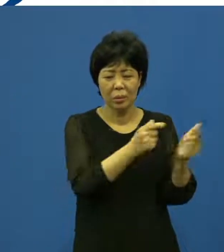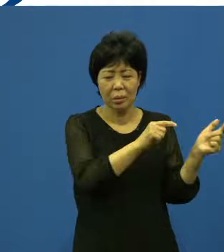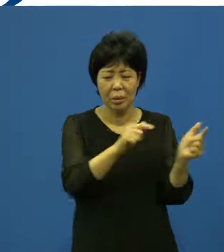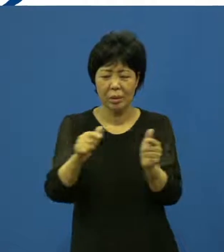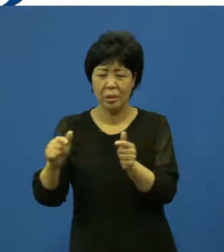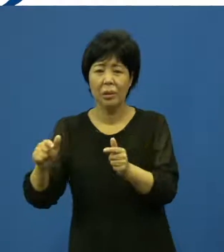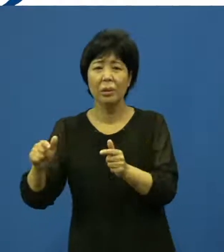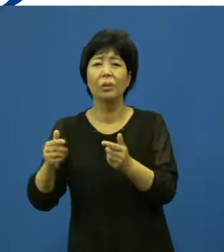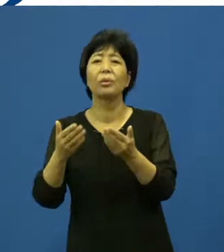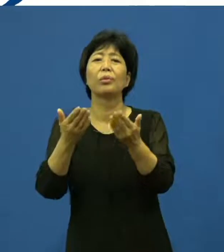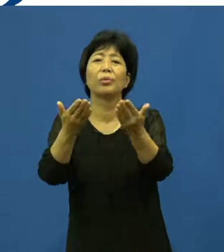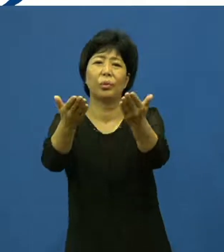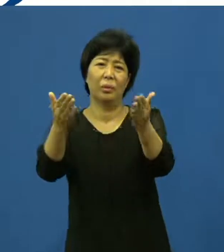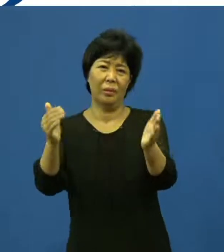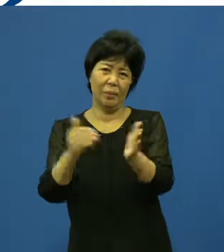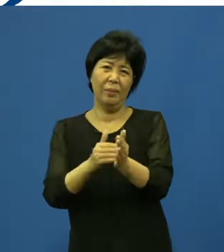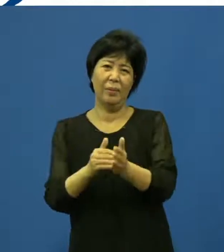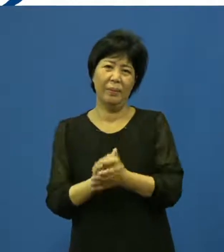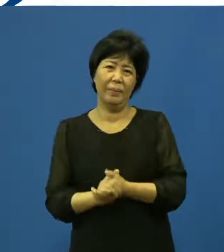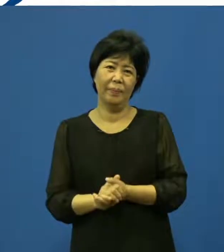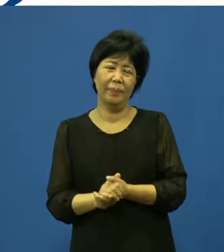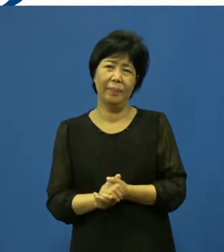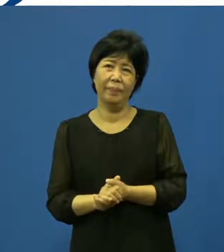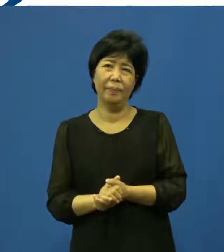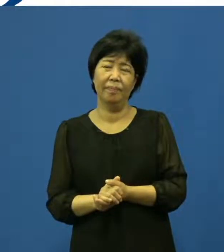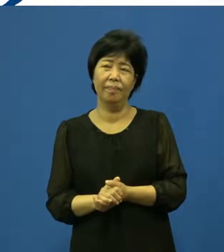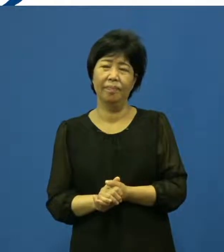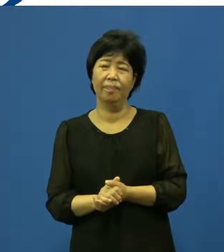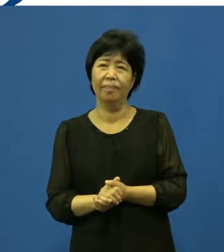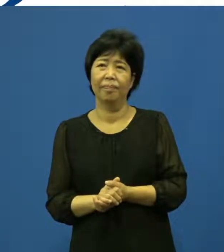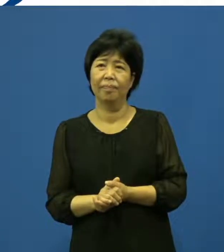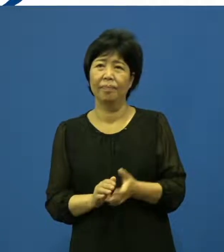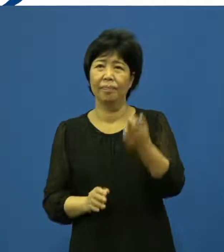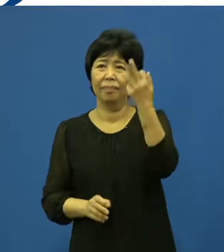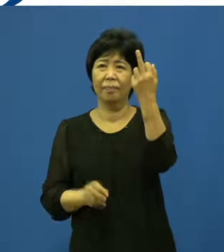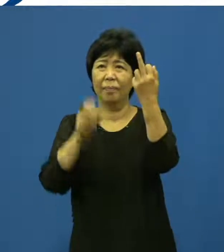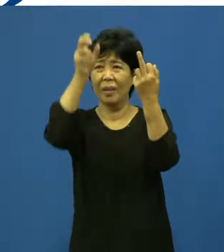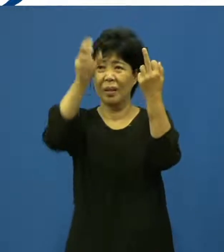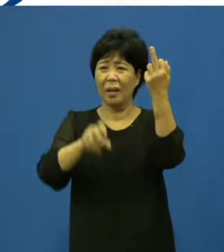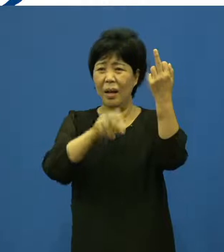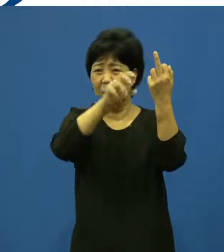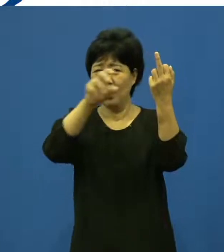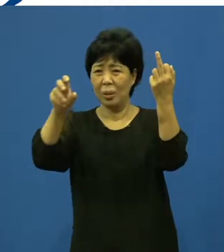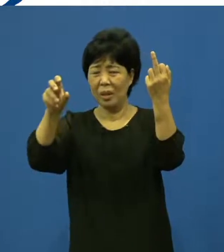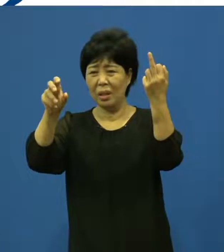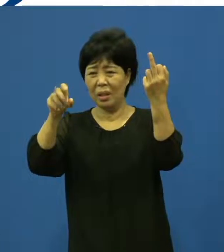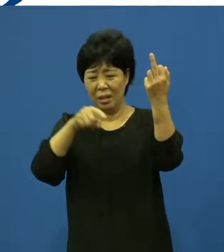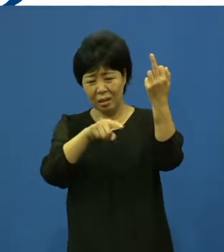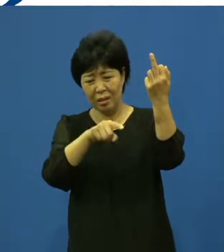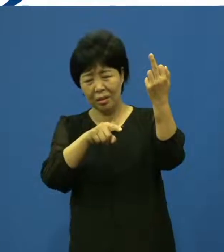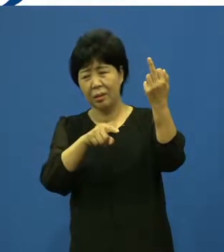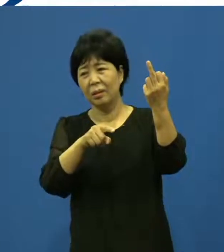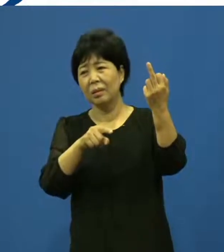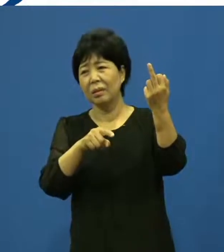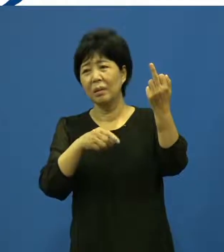여러분, 갈보리 언덕의 아들이 십자가의 처형을 당하게 하셨습니다. 하나님의 편에서는 결코 공짜가 아니에요.